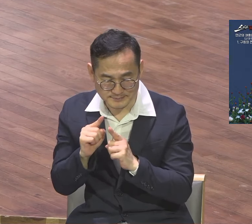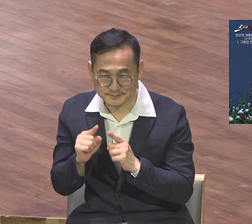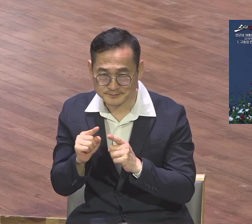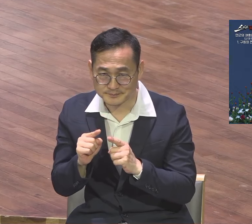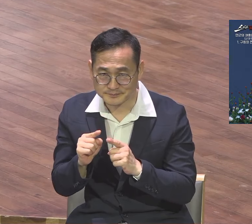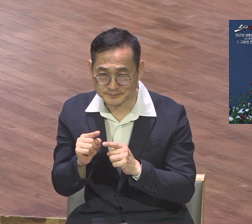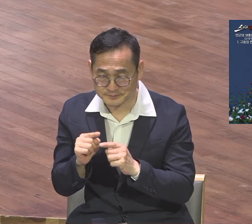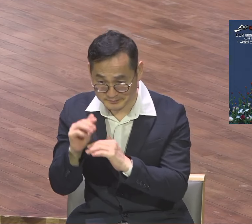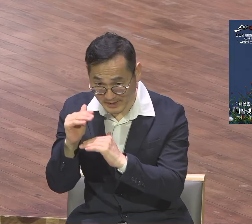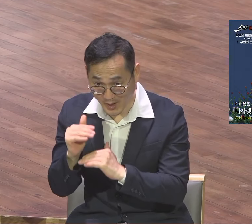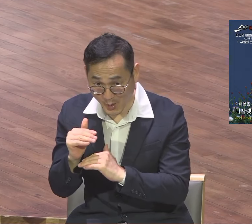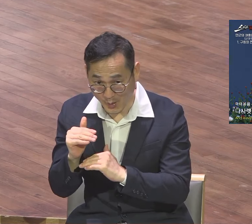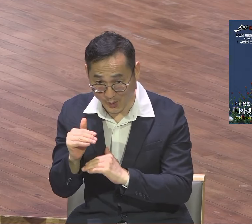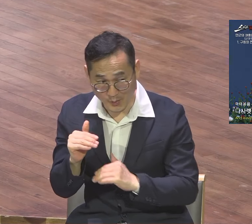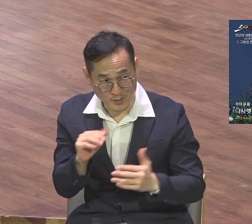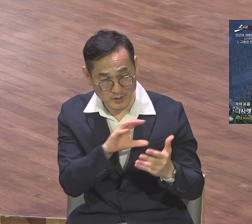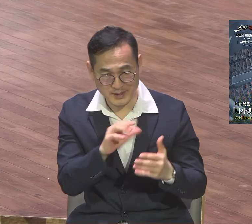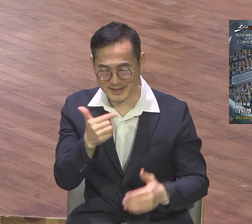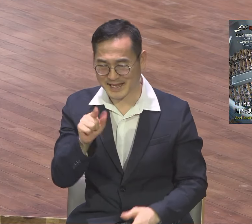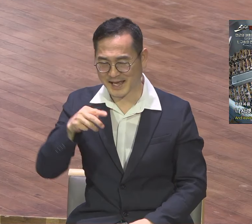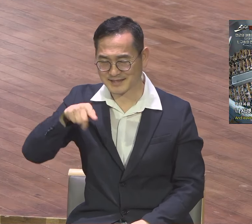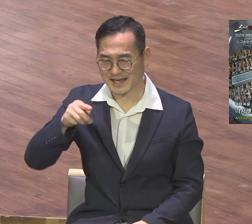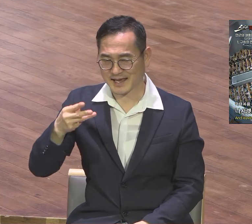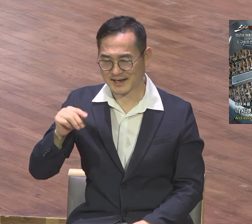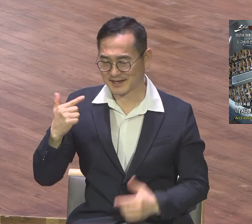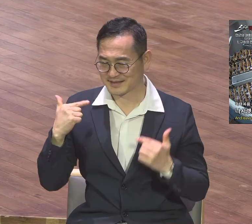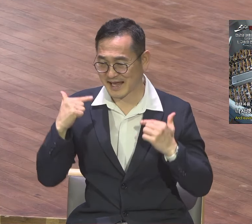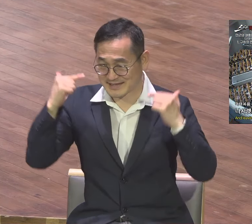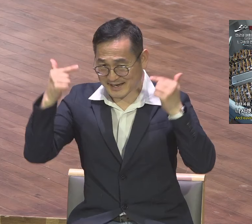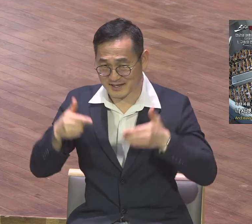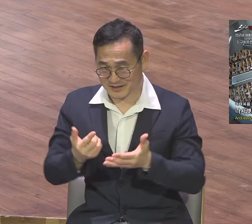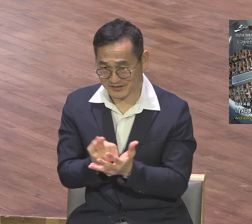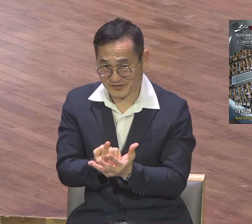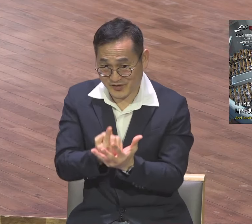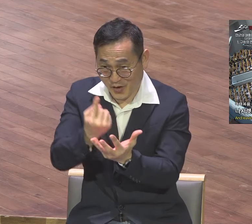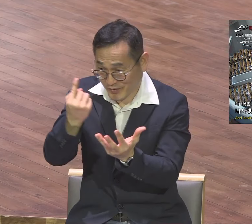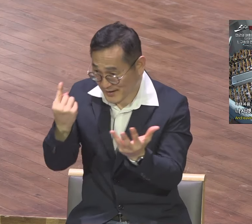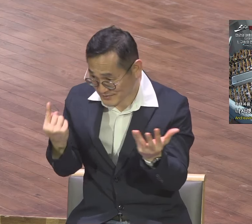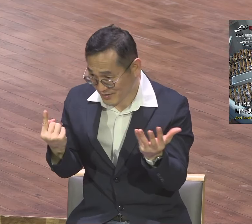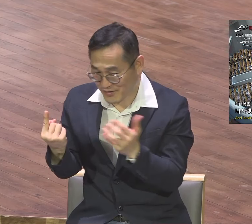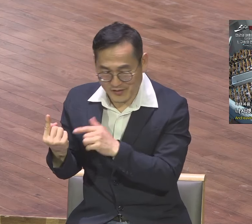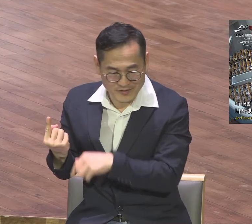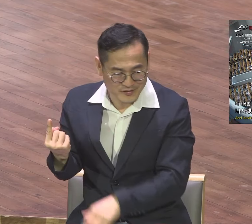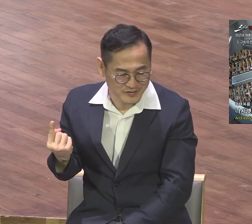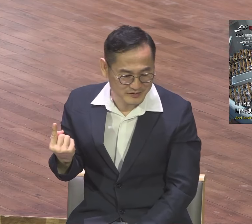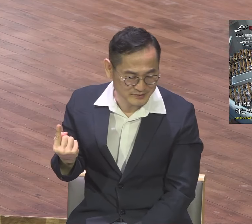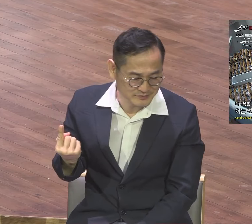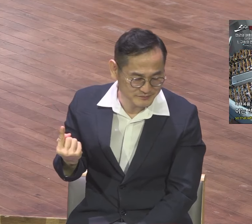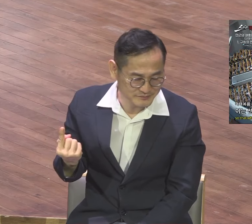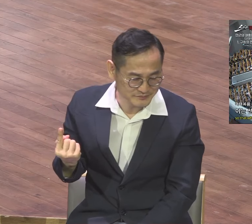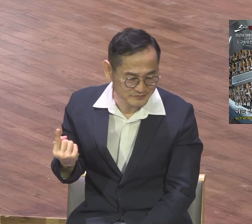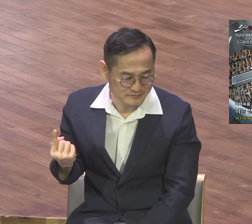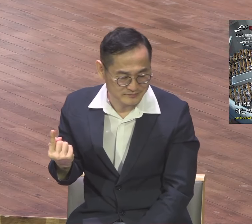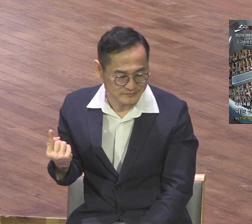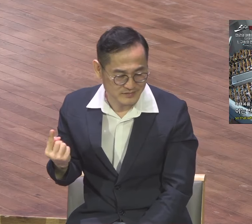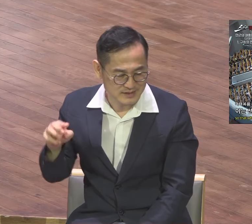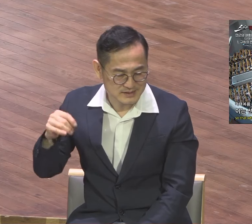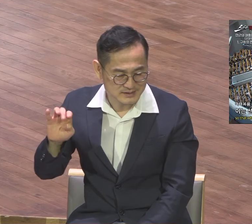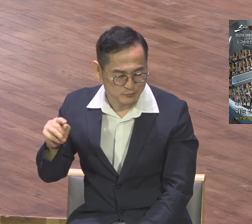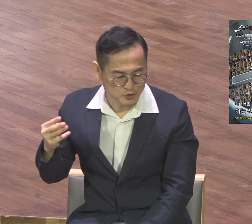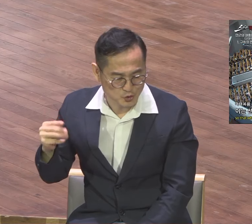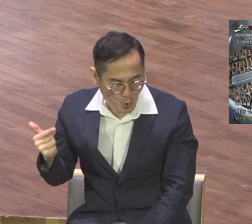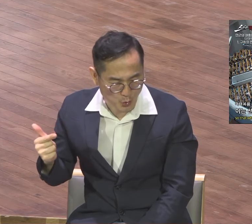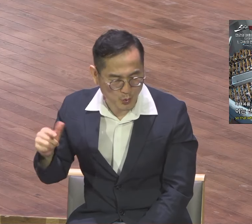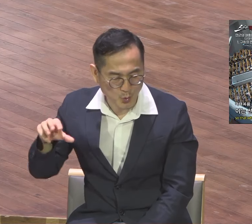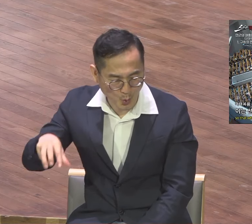구체적으로 밝히고 있죠. 나사렛을 떠나 스불론과 납달리 지경 해변에 있는 가브나움에 가서 사신 이는 선지자 이사야를